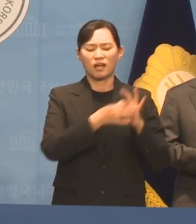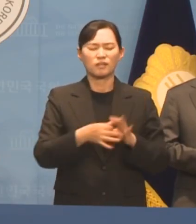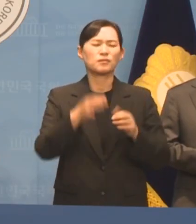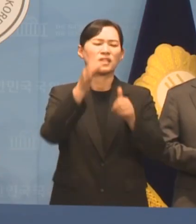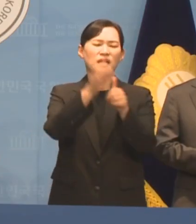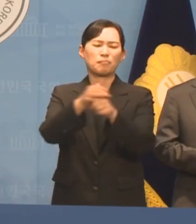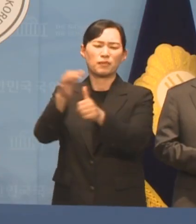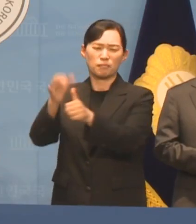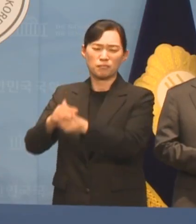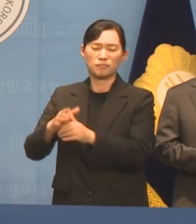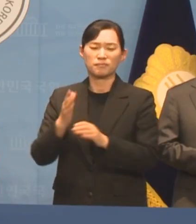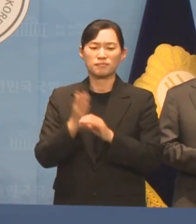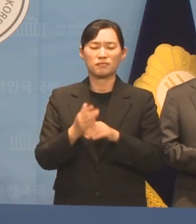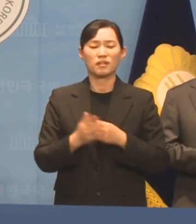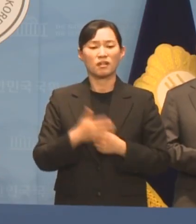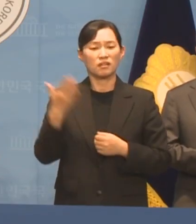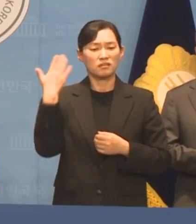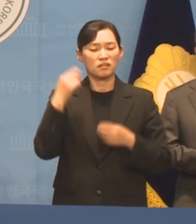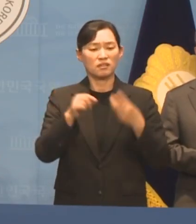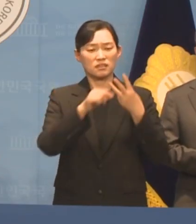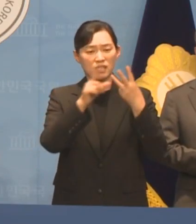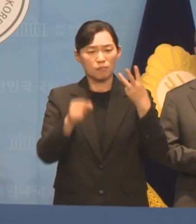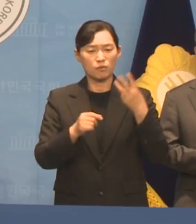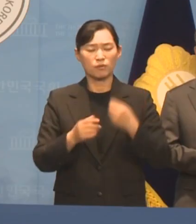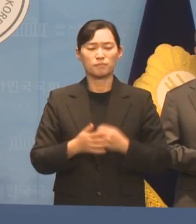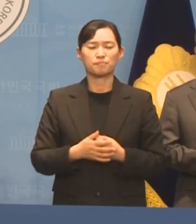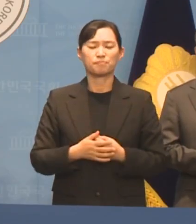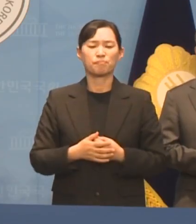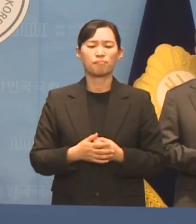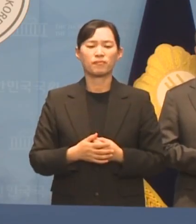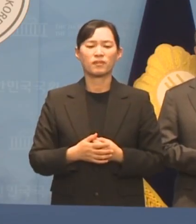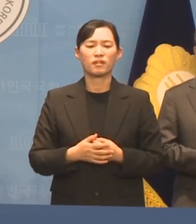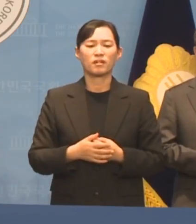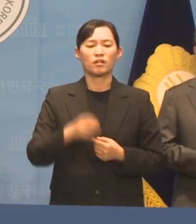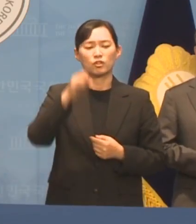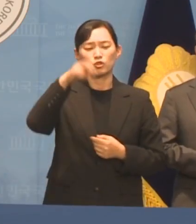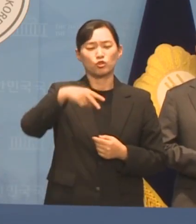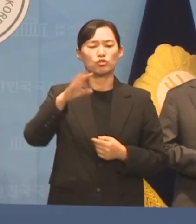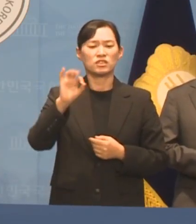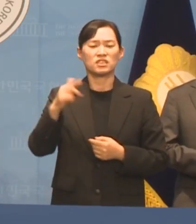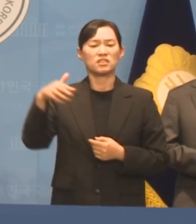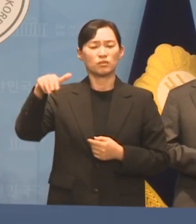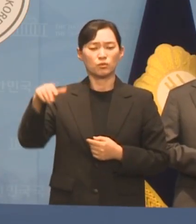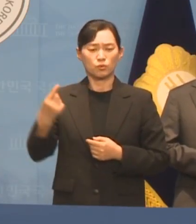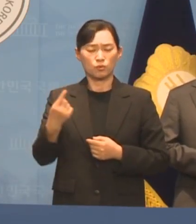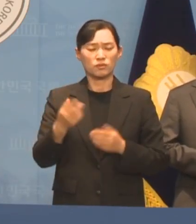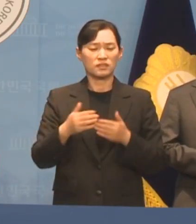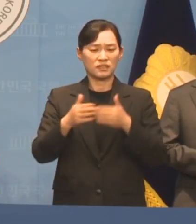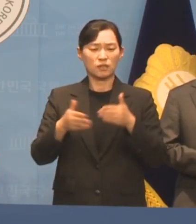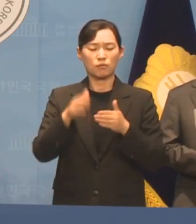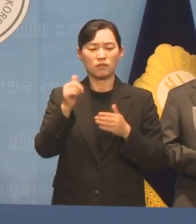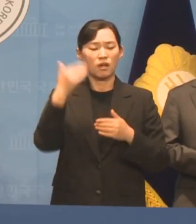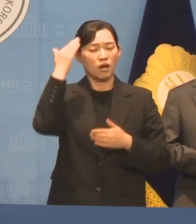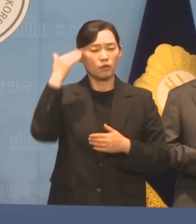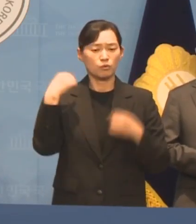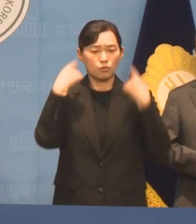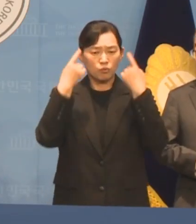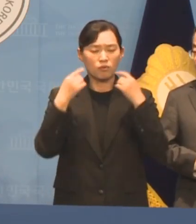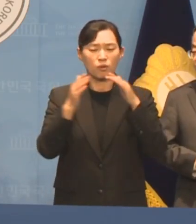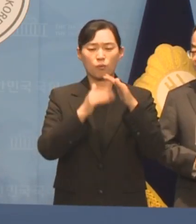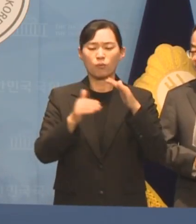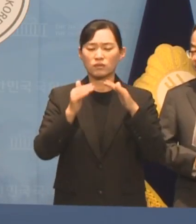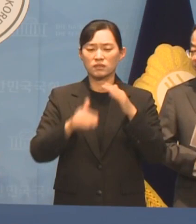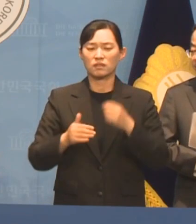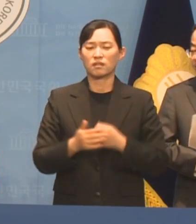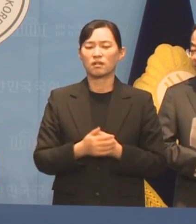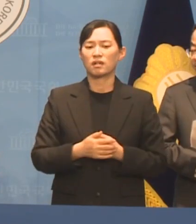있습니다. 지난 3월 문체위 상임위에서 유인촌 장관에게 한국관광공사 사장의 이용호